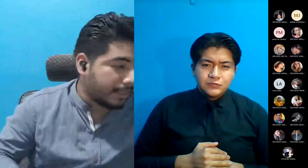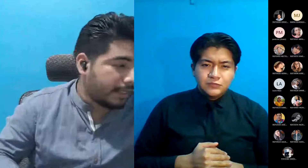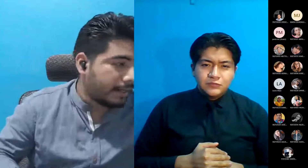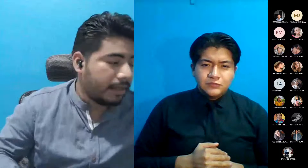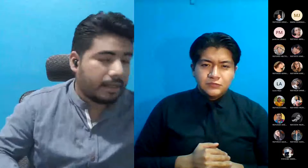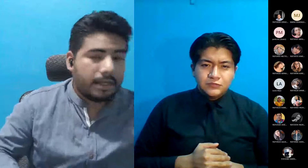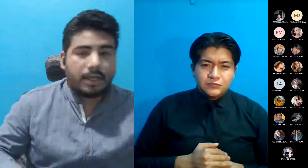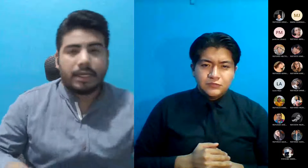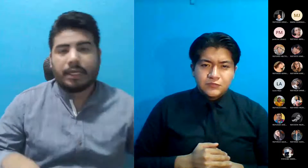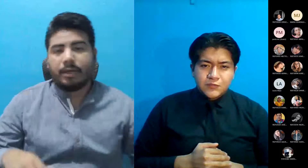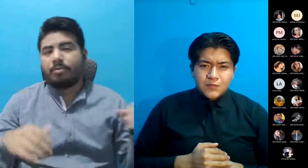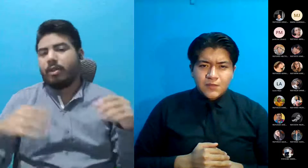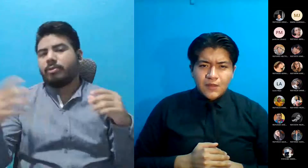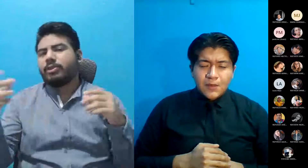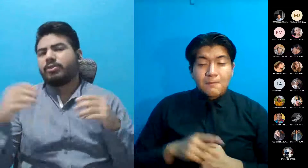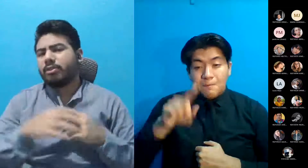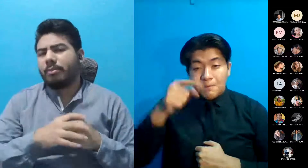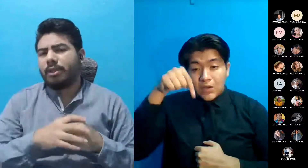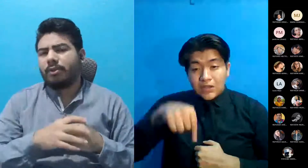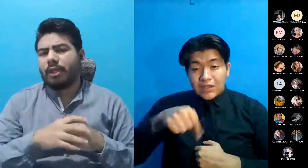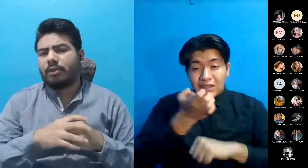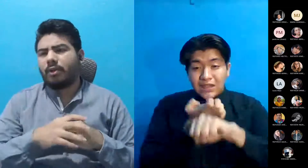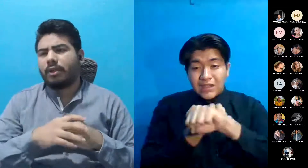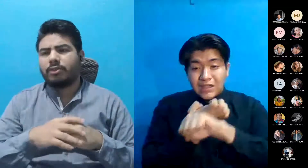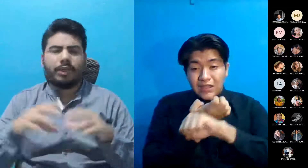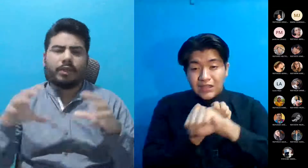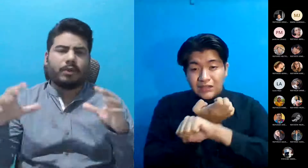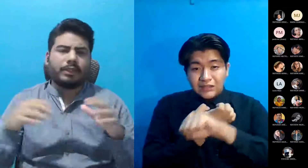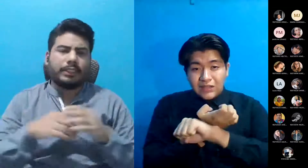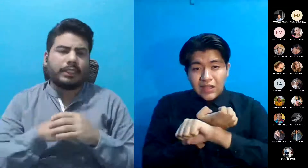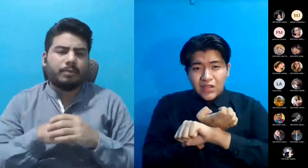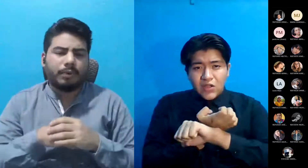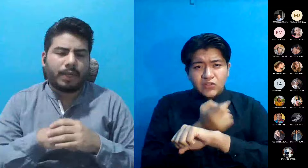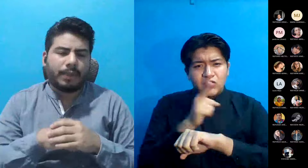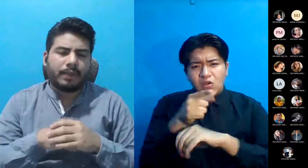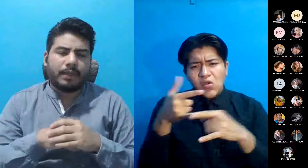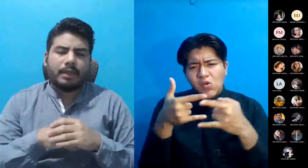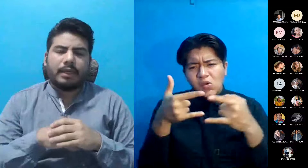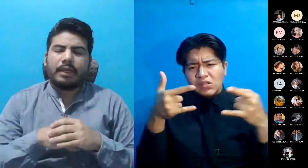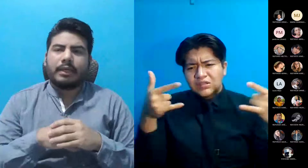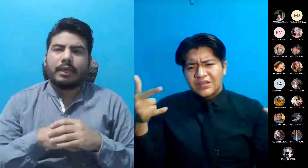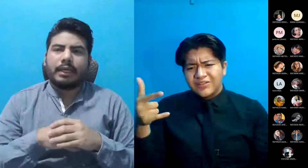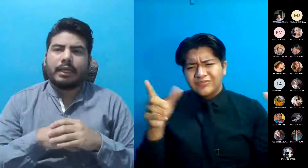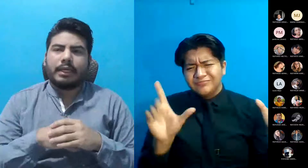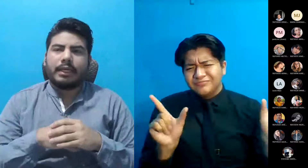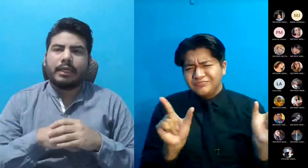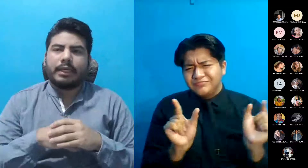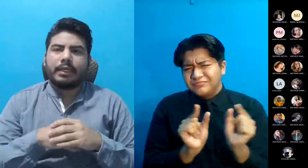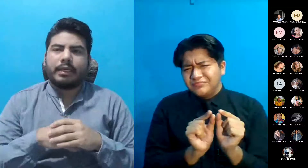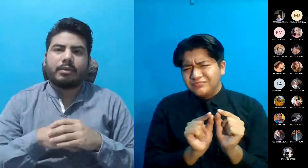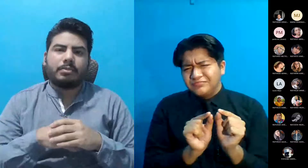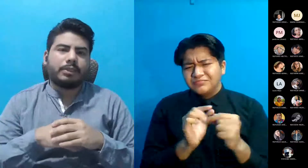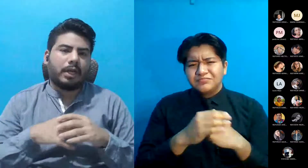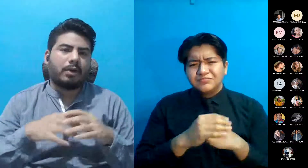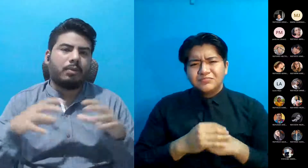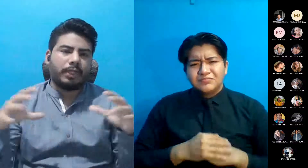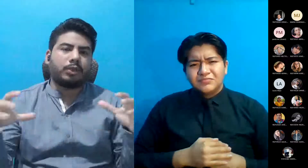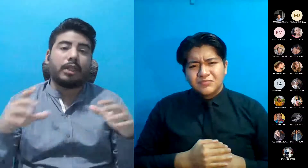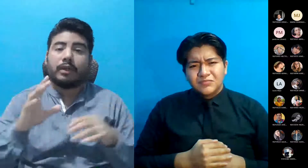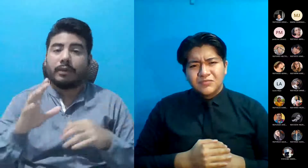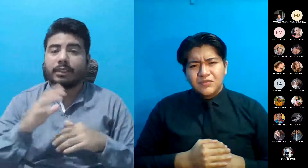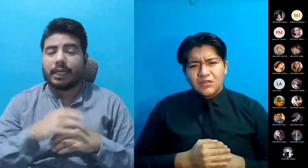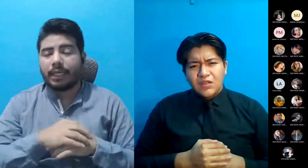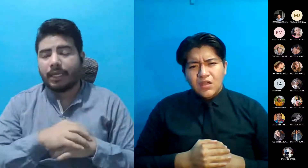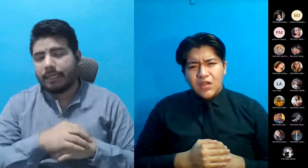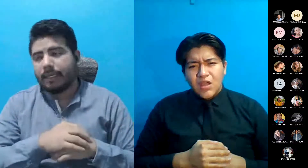a nivel estatal podemos mencionar solamente un dato histórico así muy breve, en el que pues la